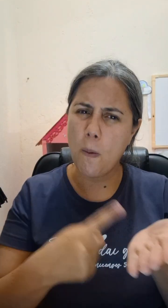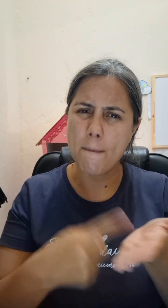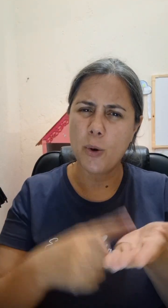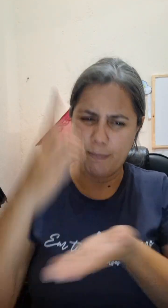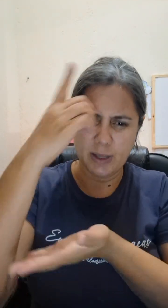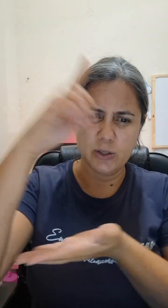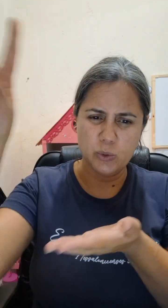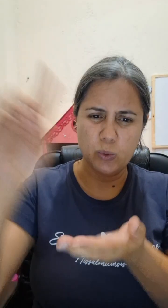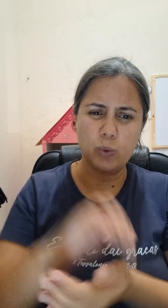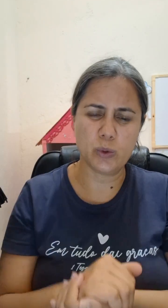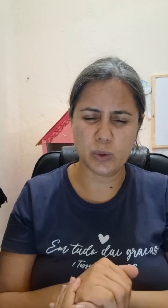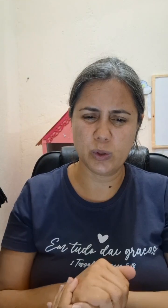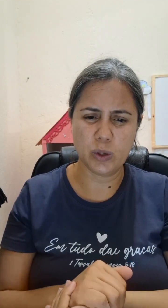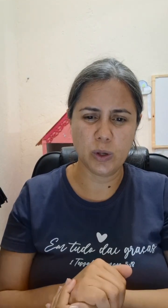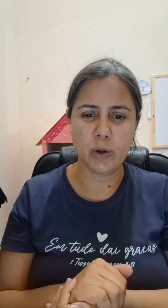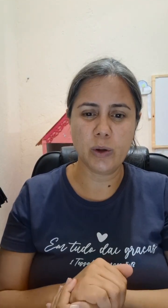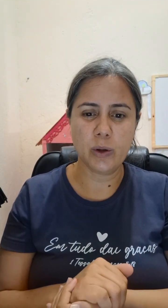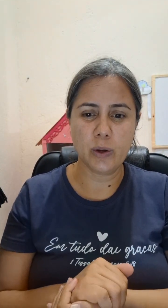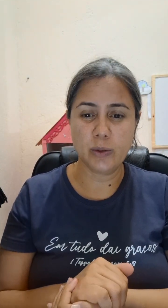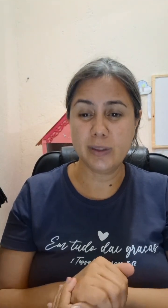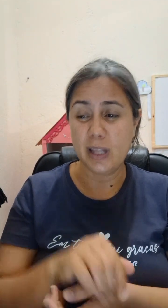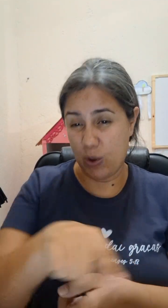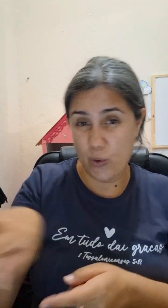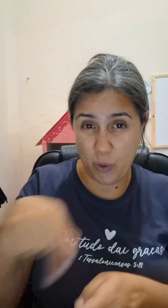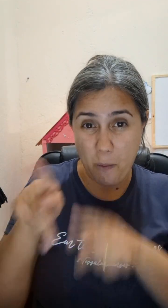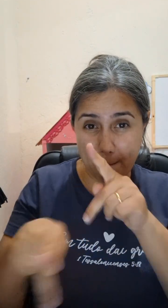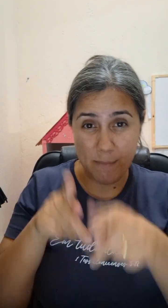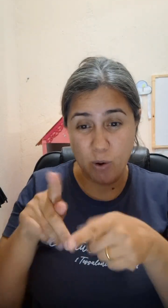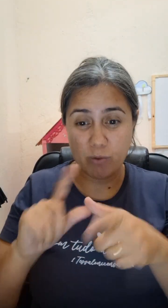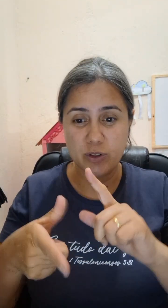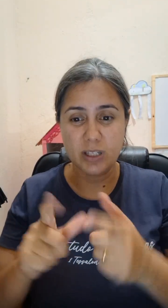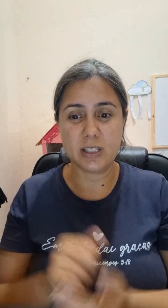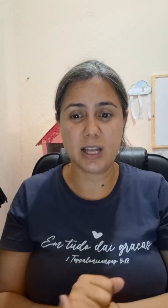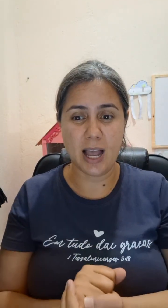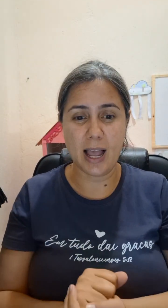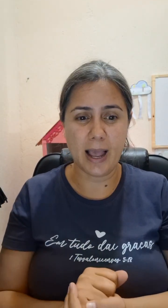O pacto, o compromisso de Deus com o povo